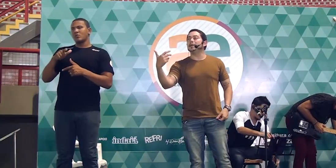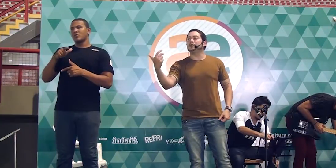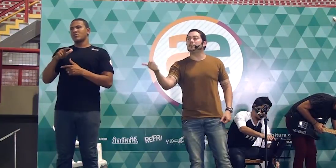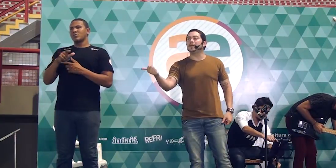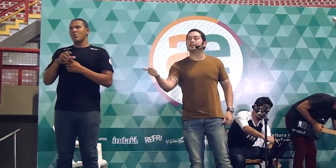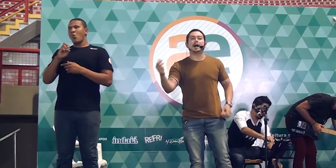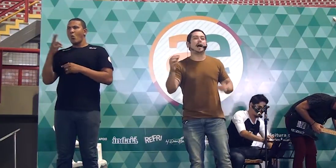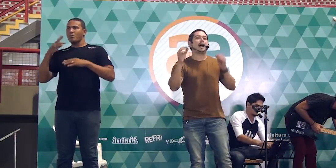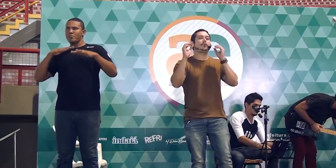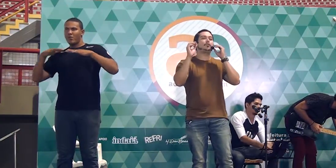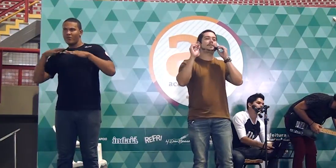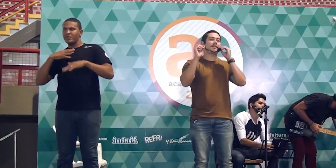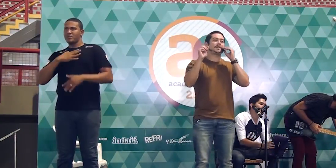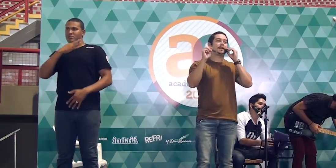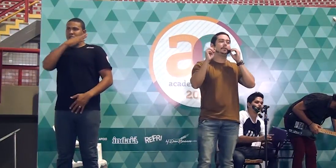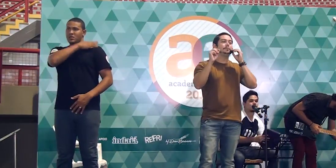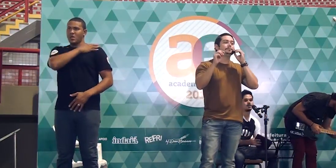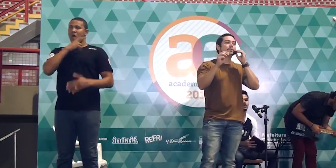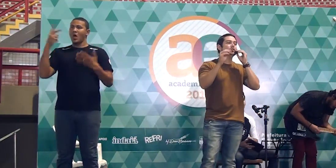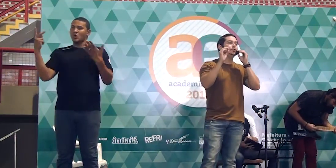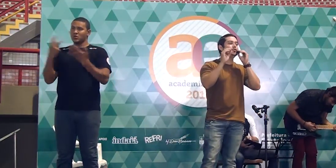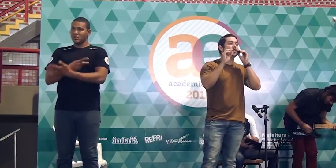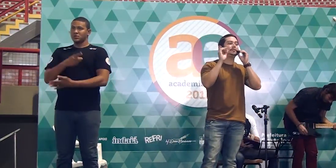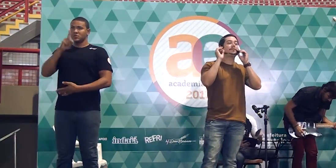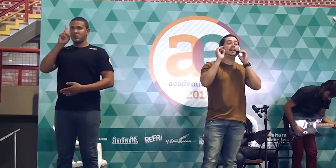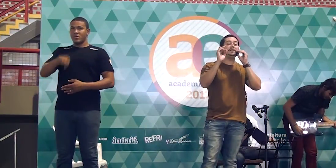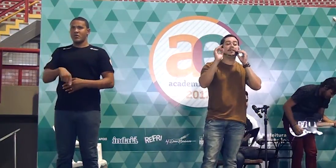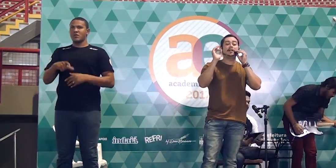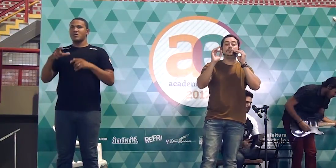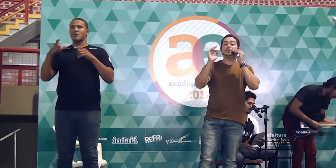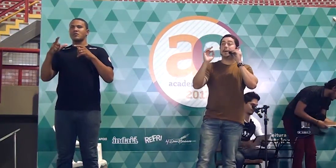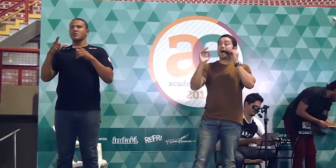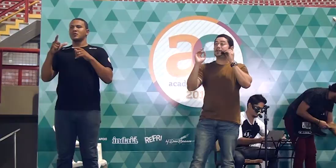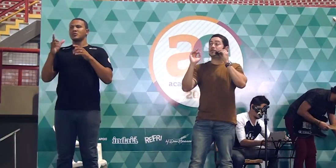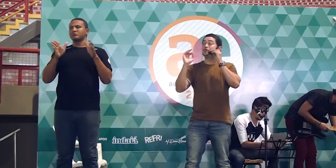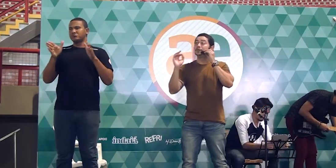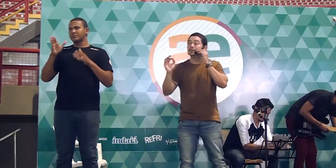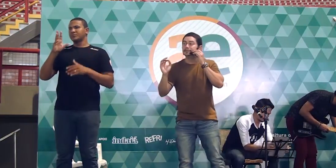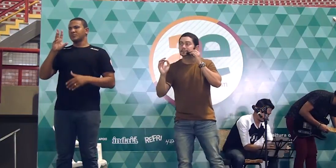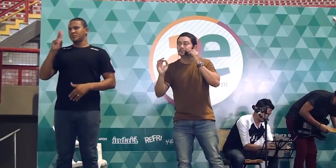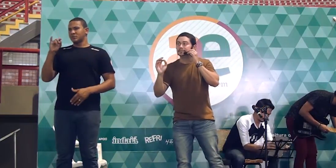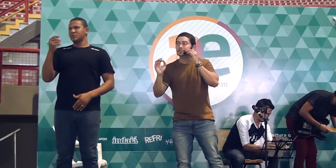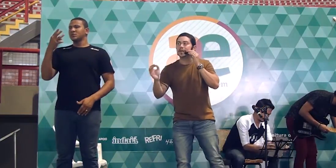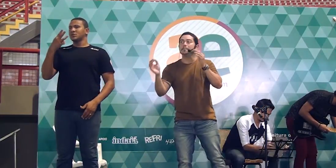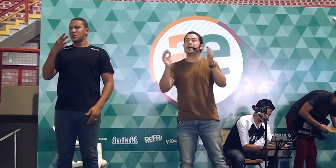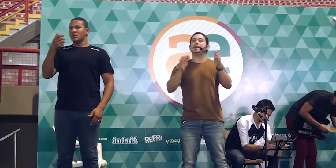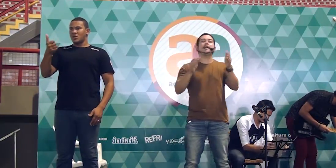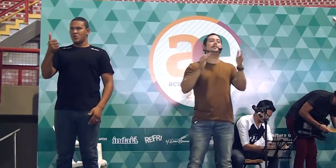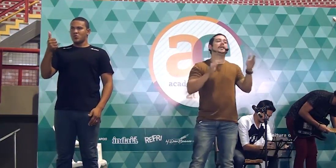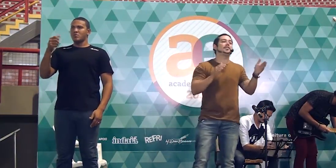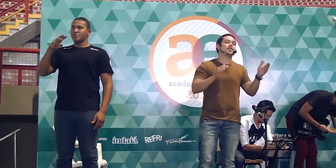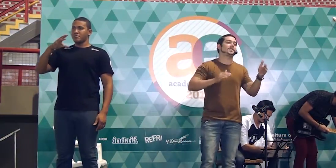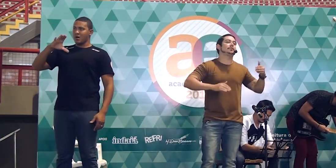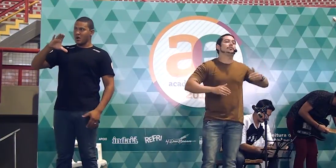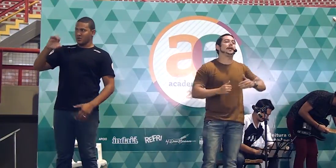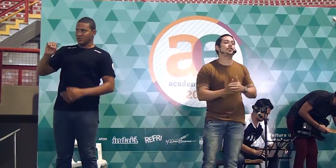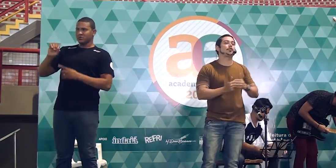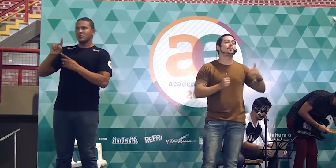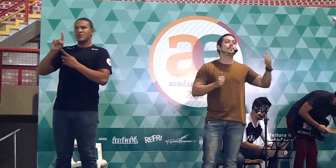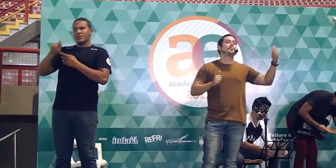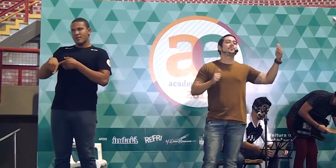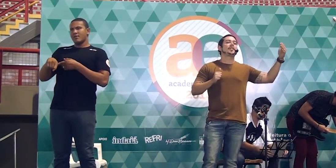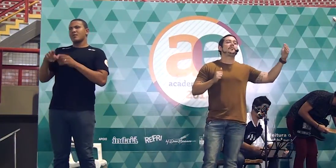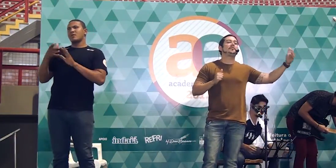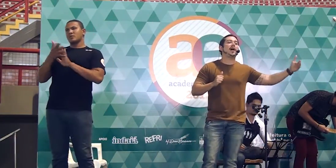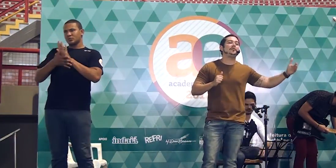o movimento militar aconteceu no dia 31 de março, também ele tende a ser um